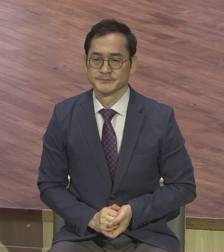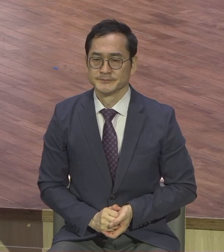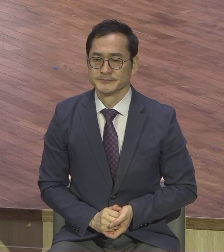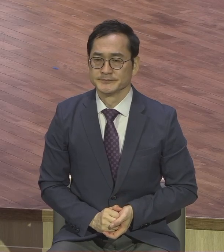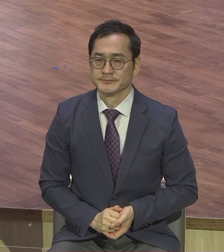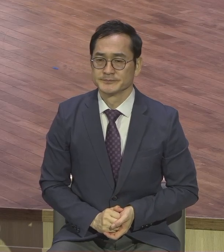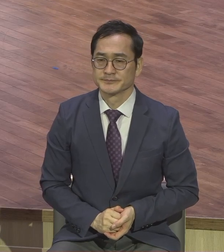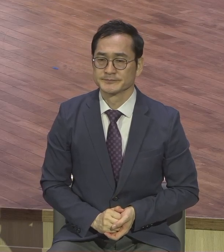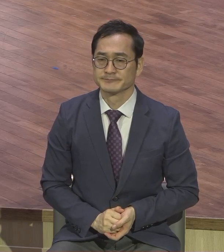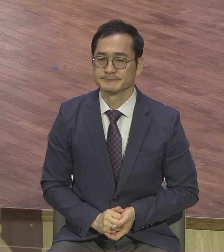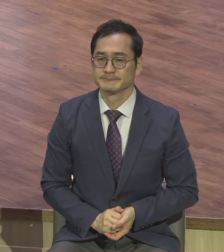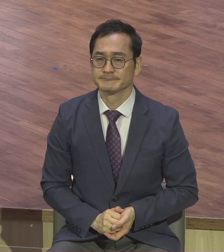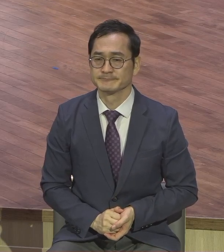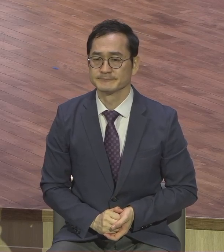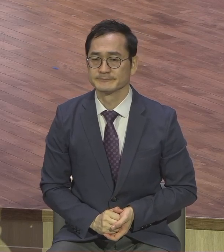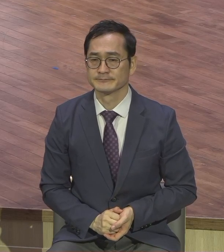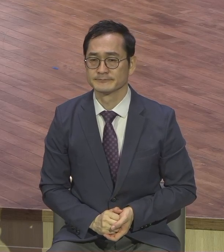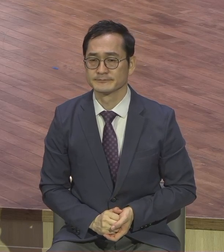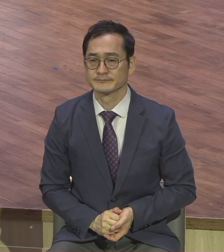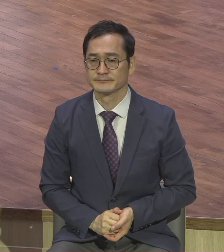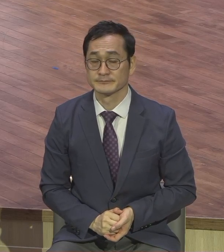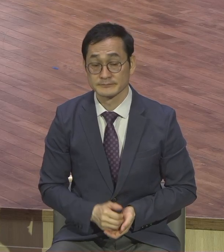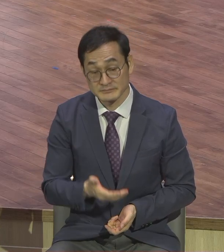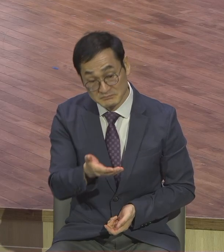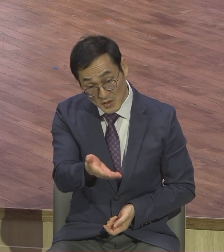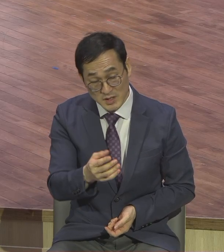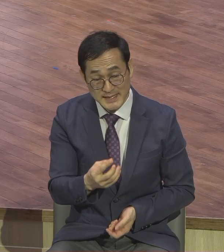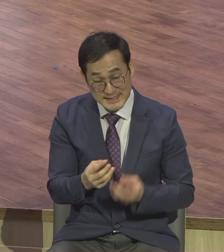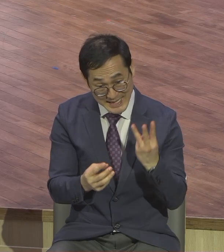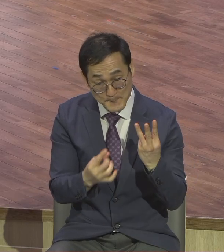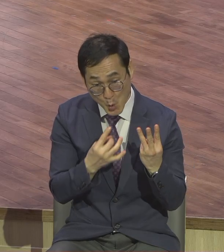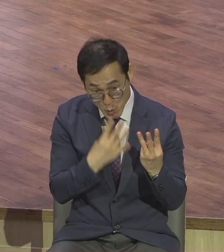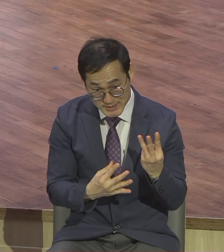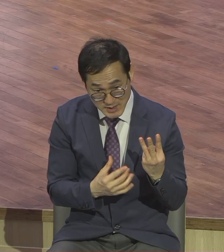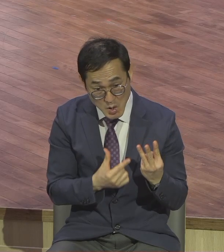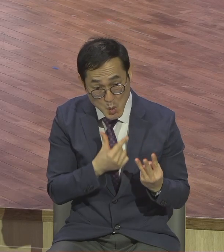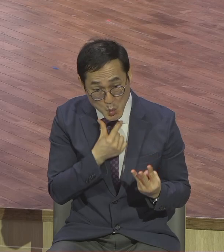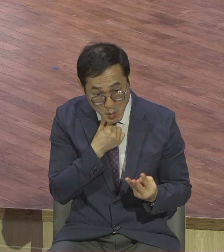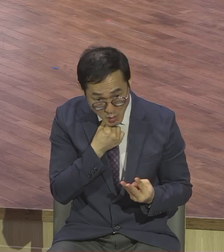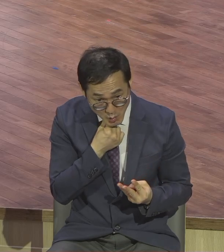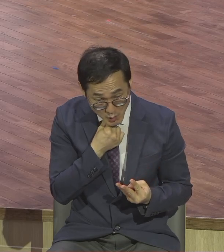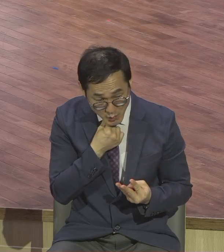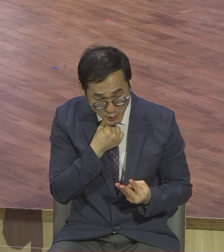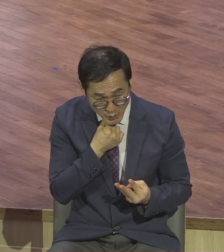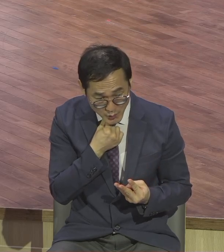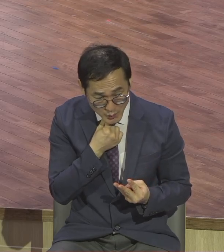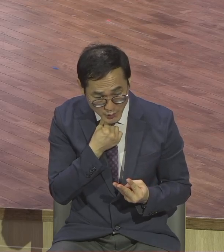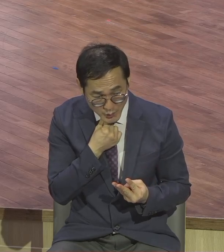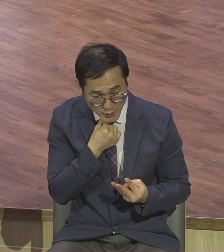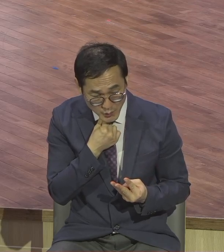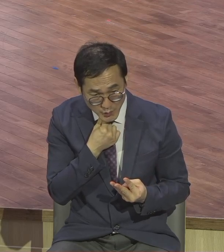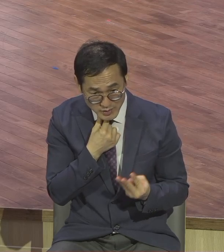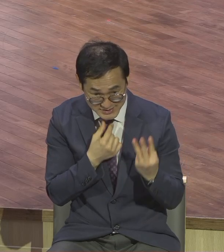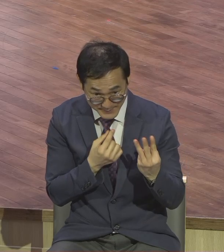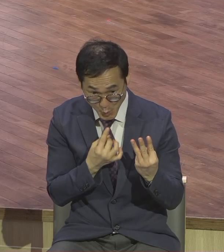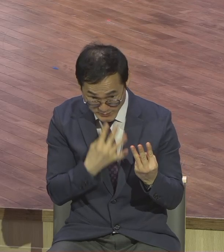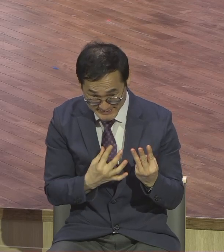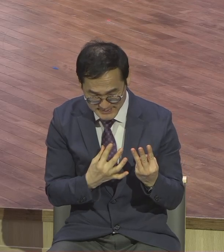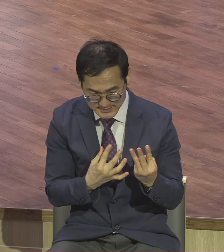너희들이 정말 그리스도 하나님 나라 성령 충만 이런 삶을 살게 될